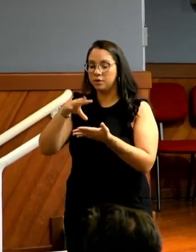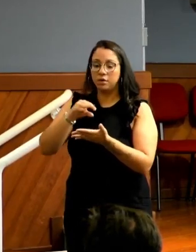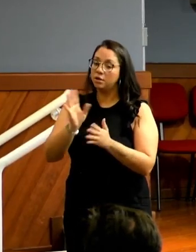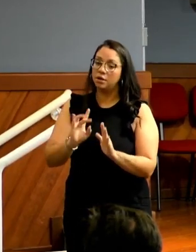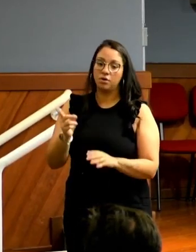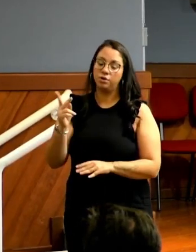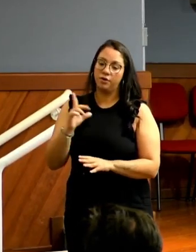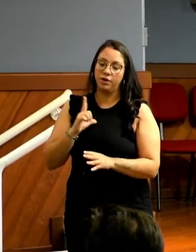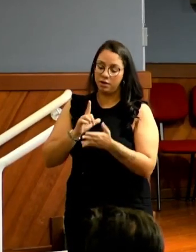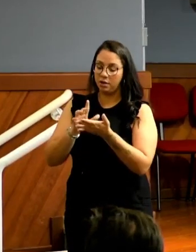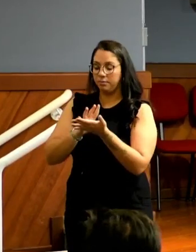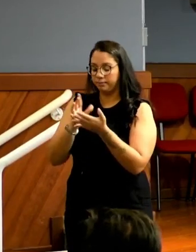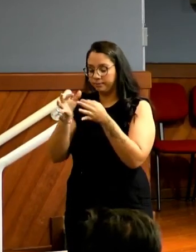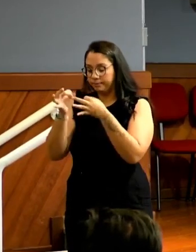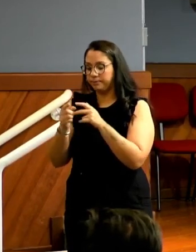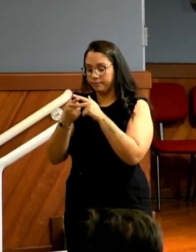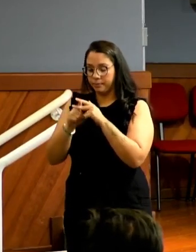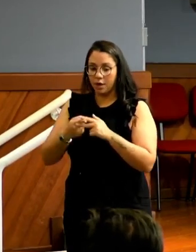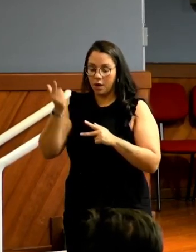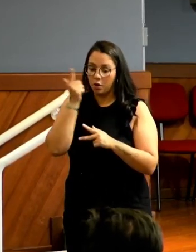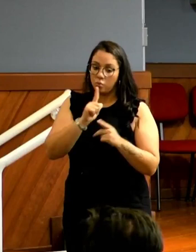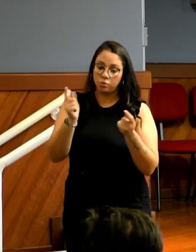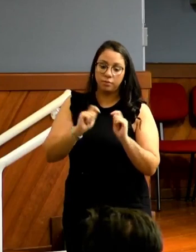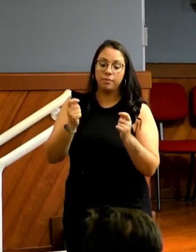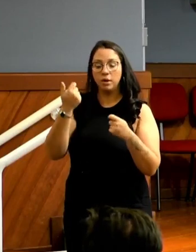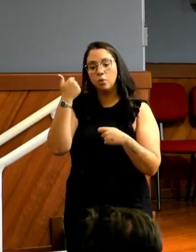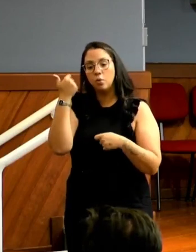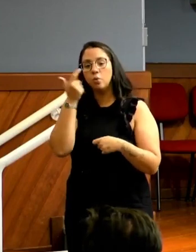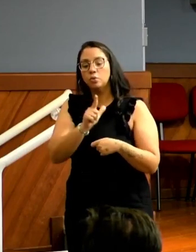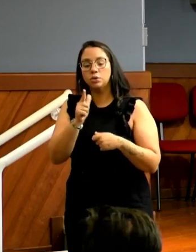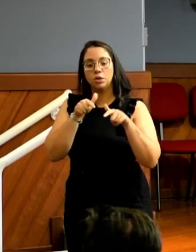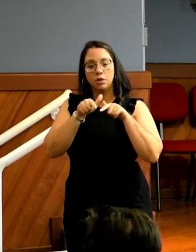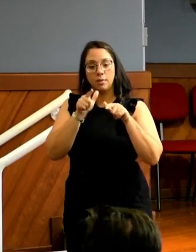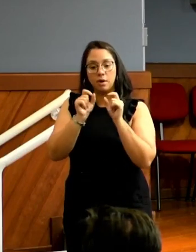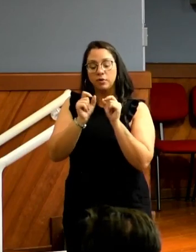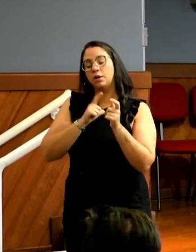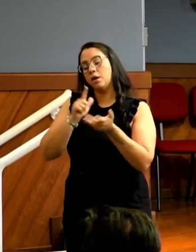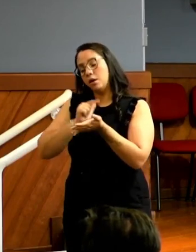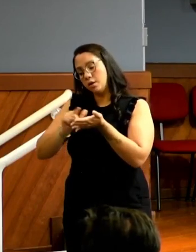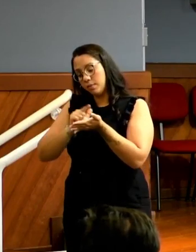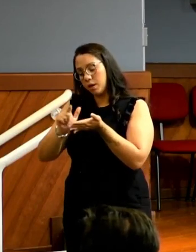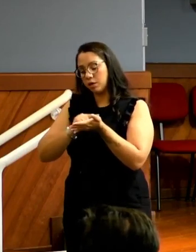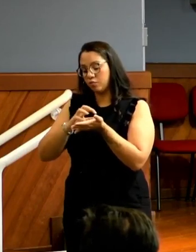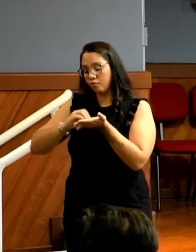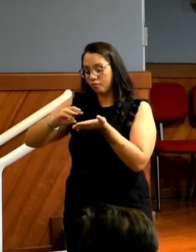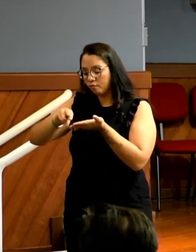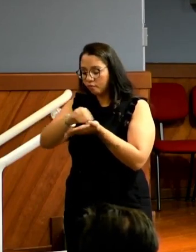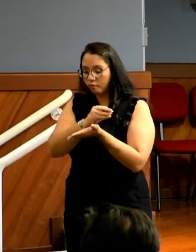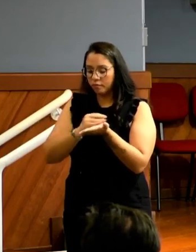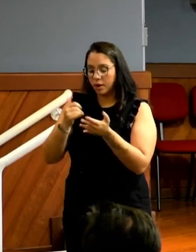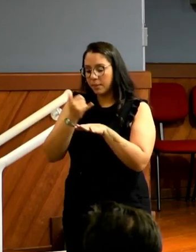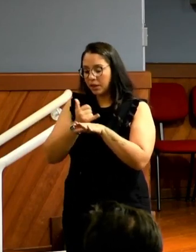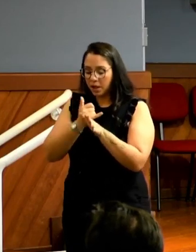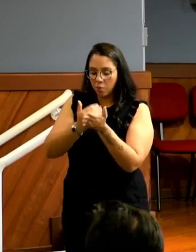fazer o reparo necessário, né, para que a gente consiga fazer o trabalho, que inclui limpeza, remoção de qualquer tipo de metal